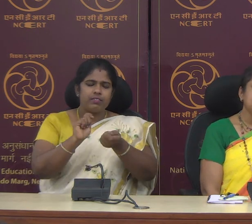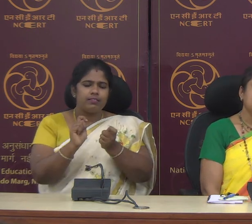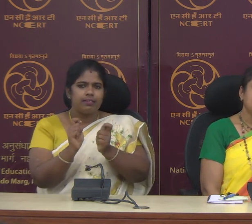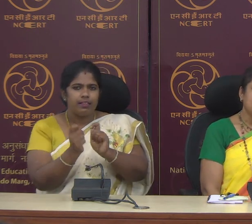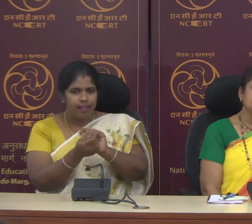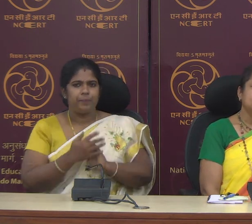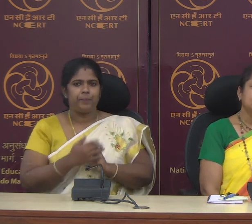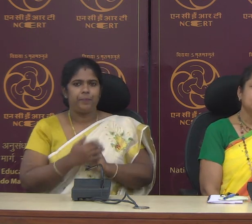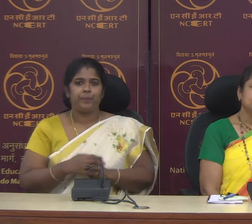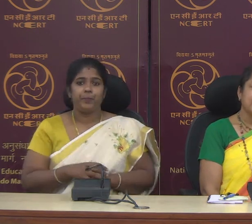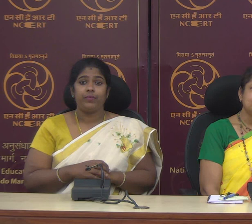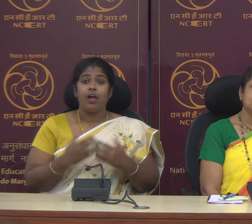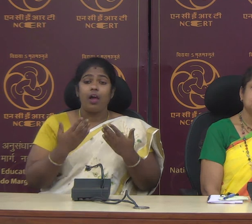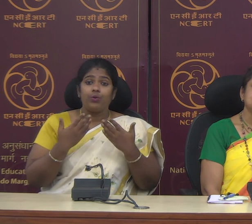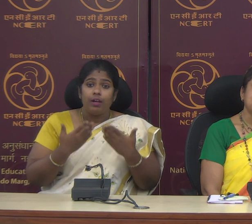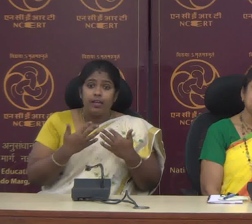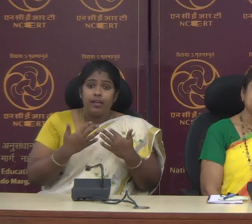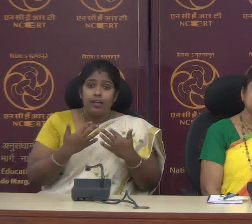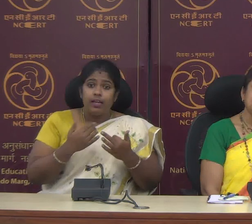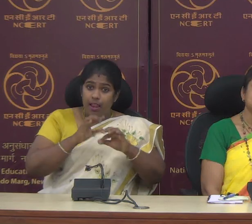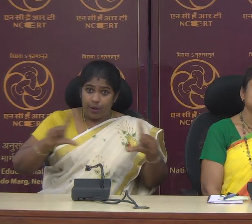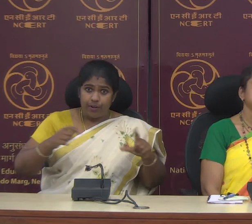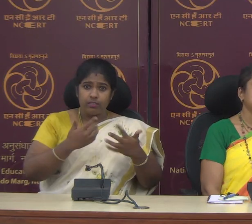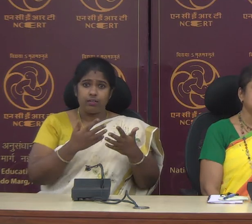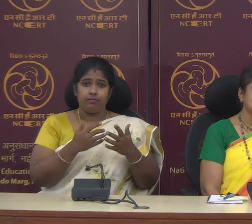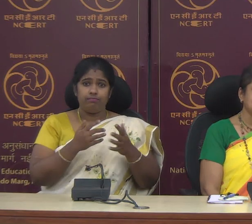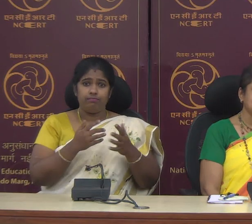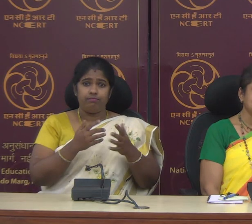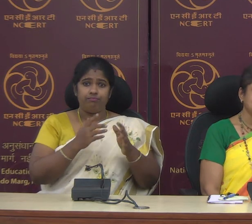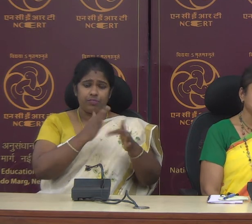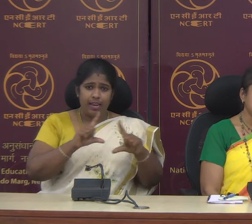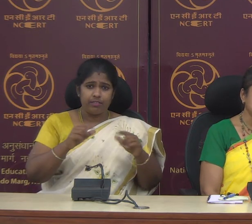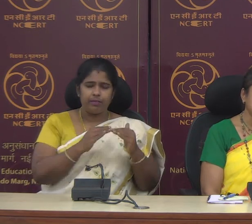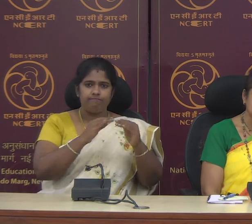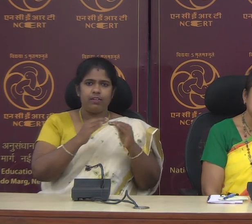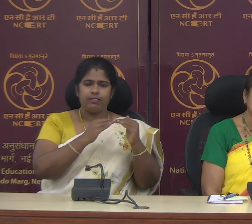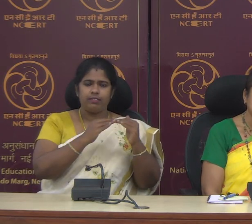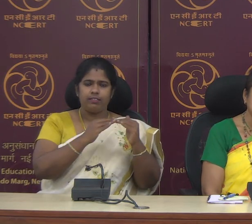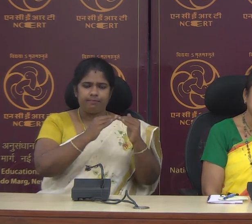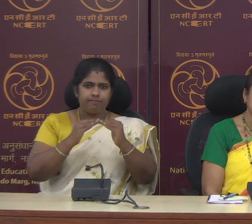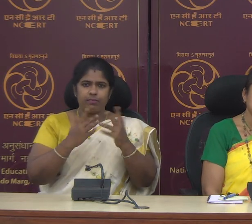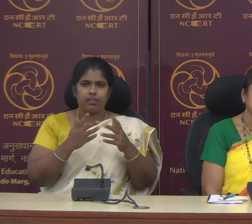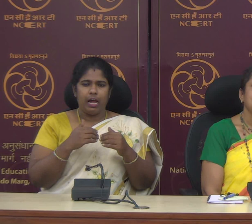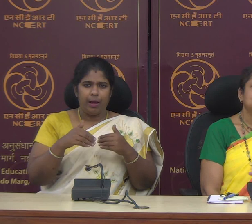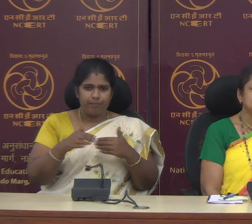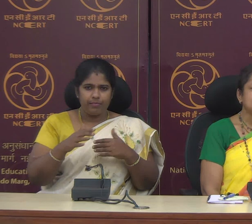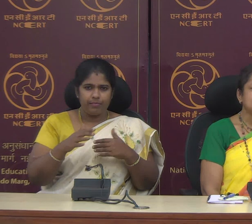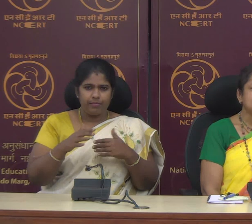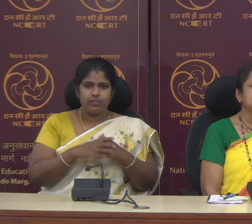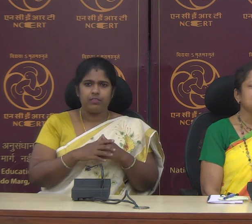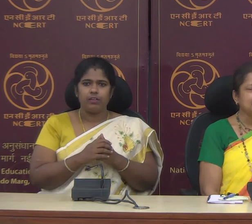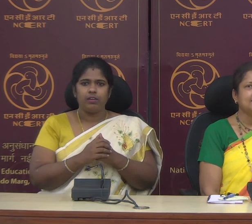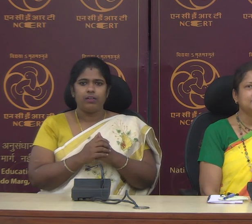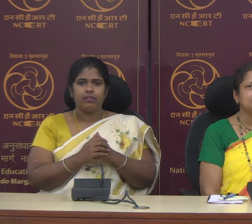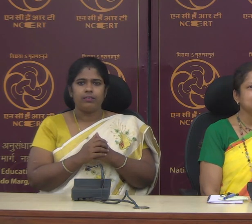भी हर भाषा की तरह साइन लैंग्वेज का भी स्टैंडर्डाइजेशन की बात हमारी शिक्षा नीति में कही गई है। तो रिसर्च